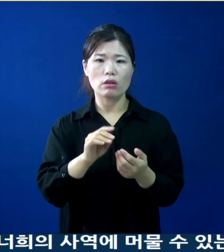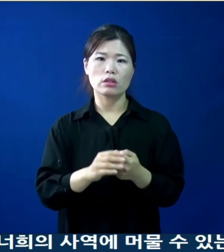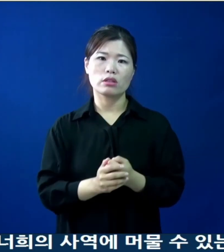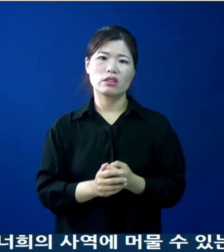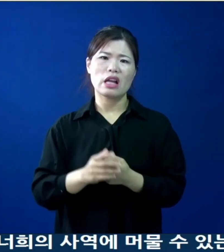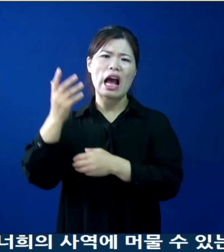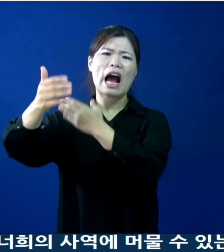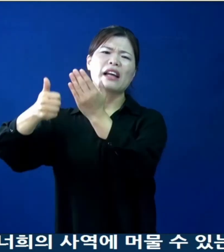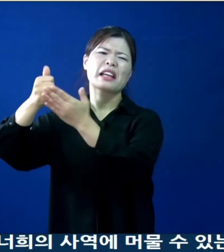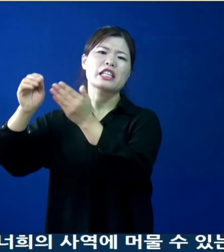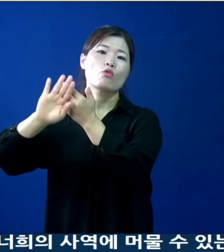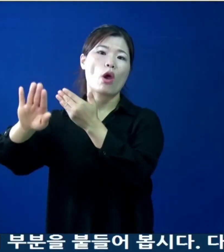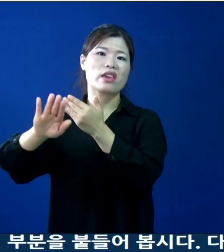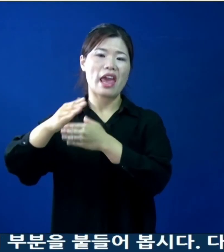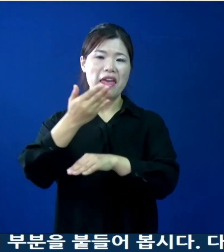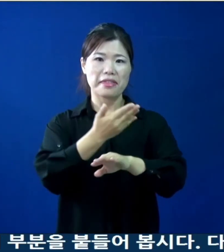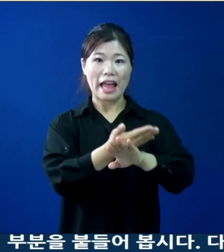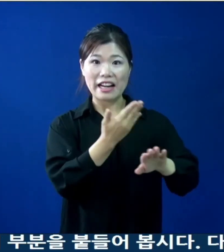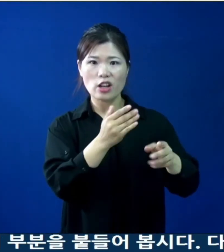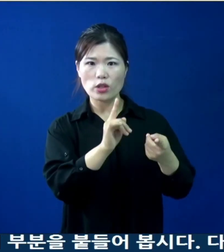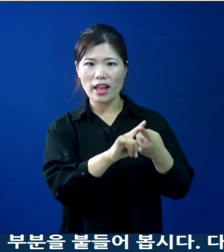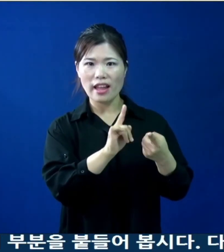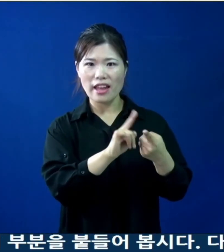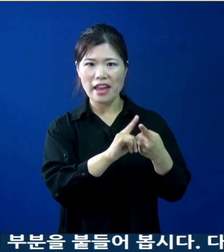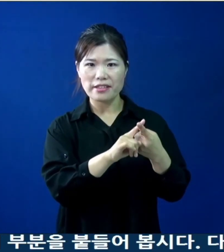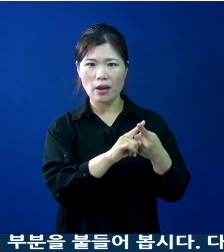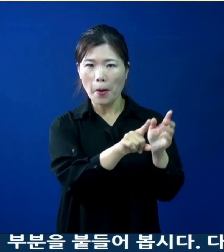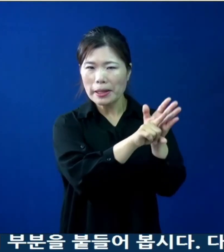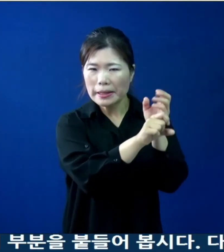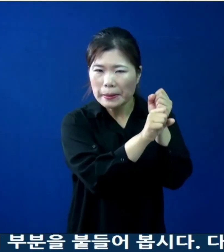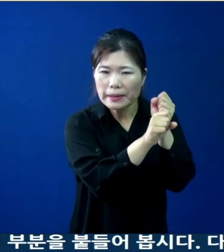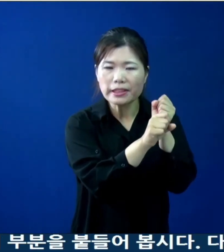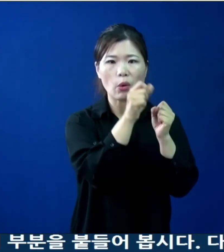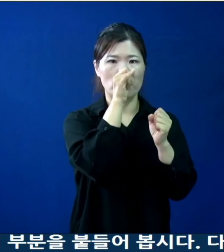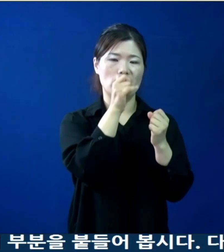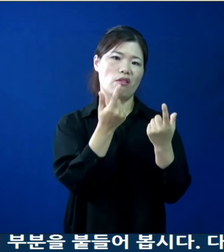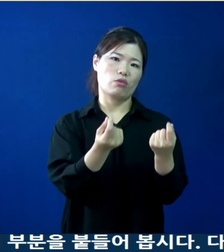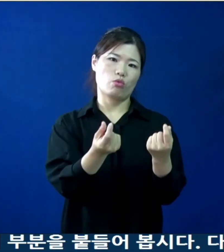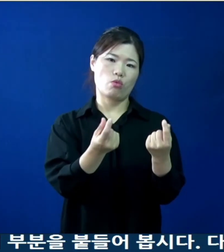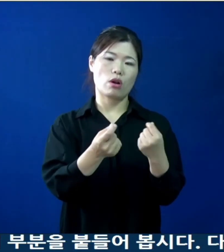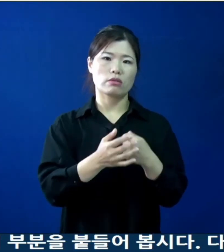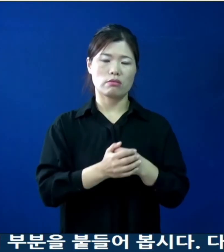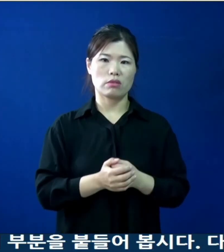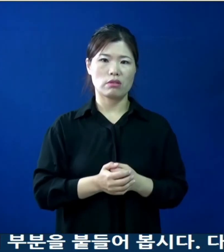겁니다. 여호와가 주신 힘이 아닌 다른 힘을 의지한 거죠.